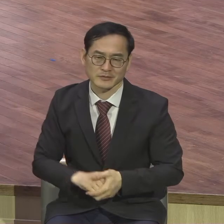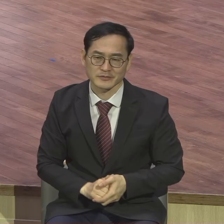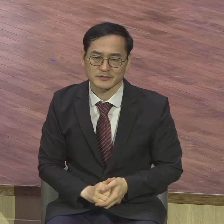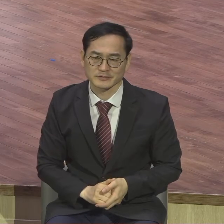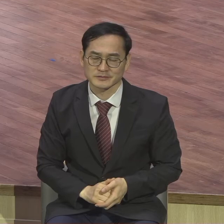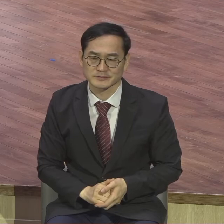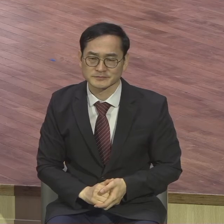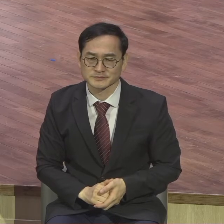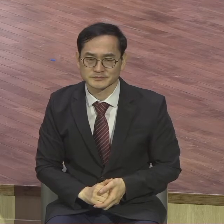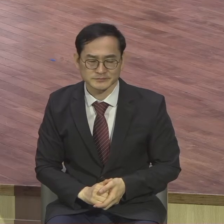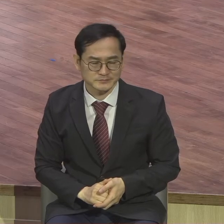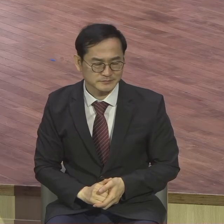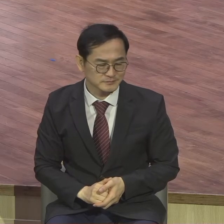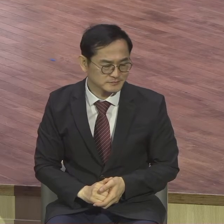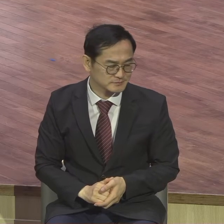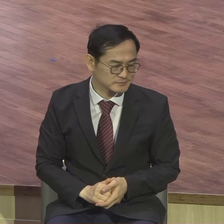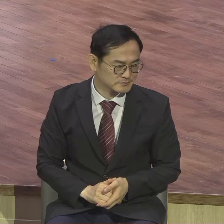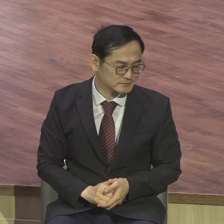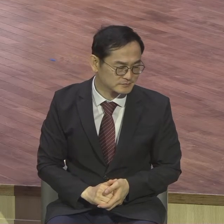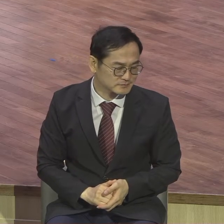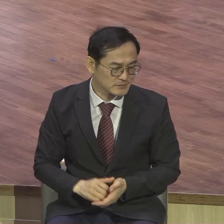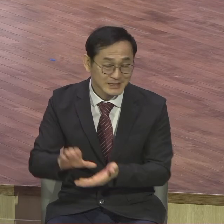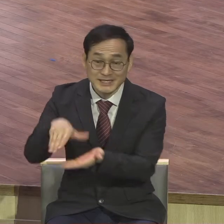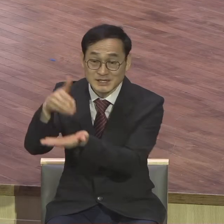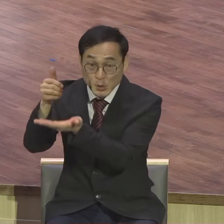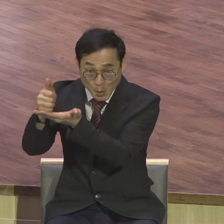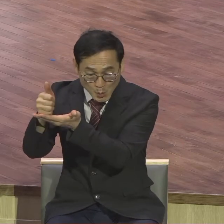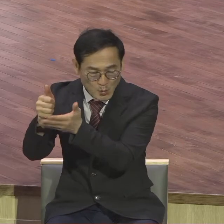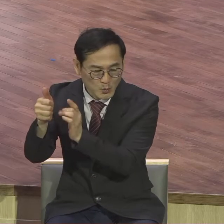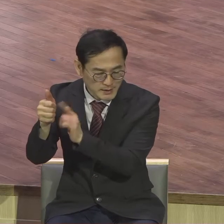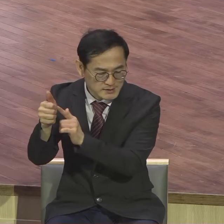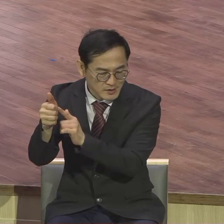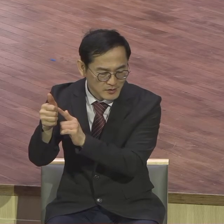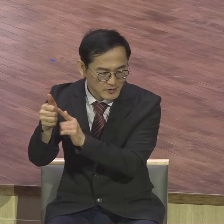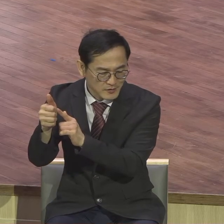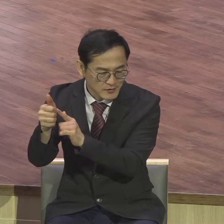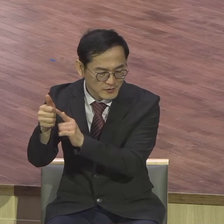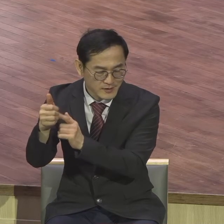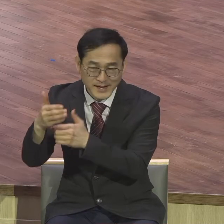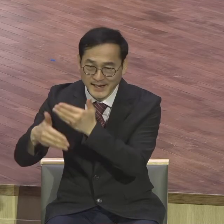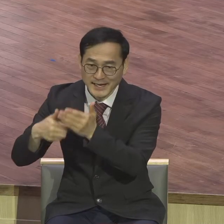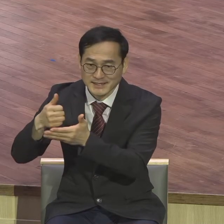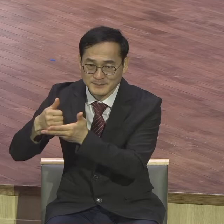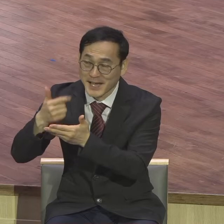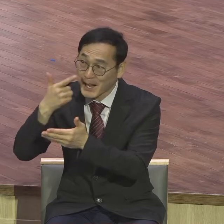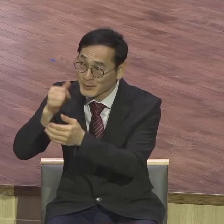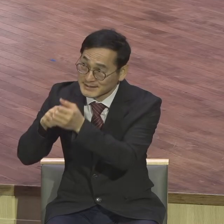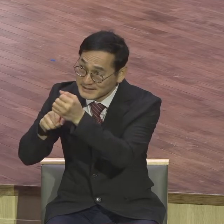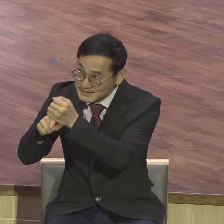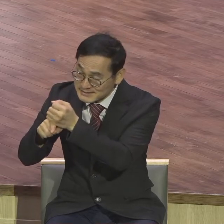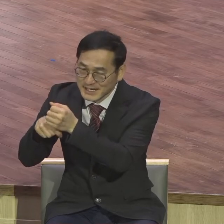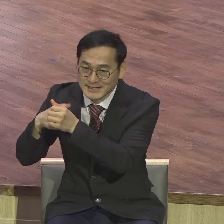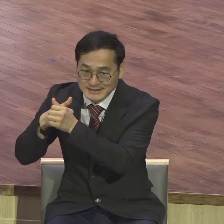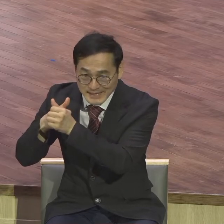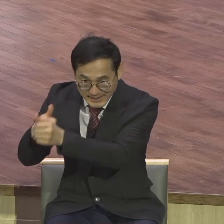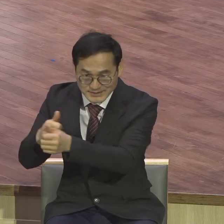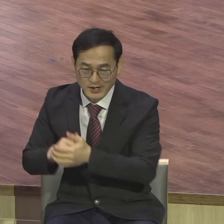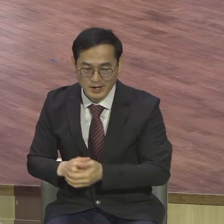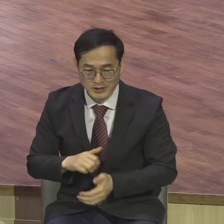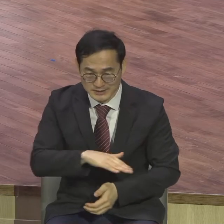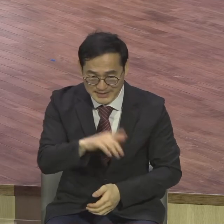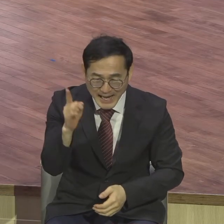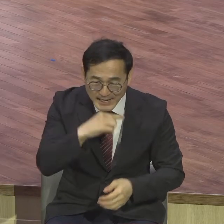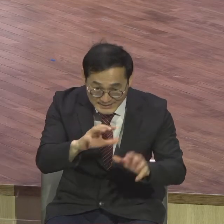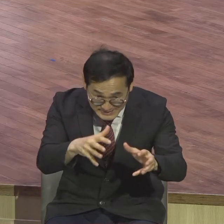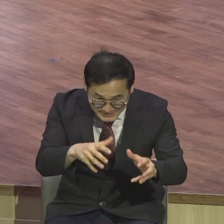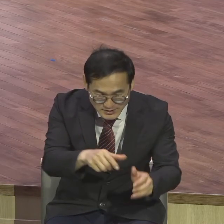그리스도께서 하나님 곧 우리 아버지의 뜻을 따라 이 악한 세대에서 우리를 건지시려고 우리 죄를